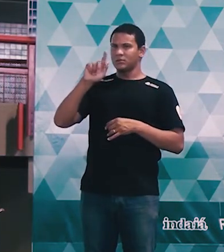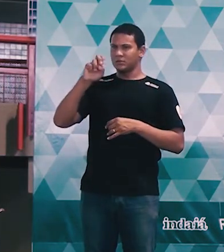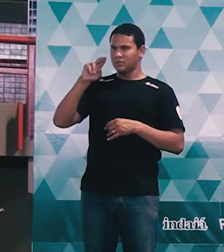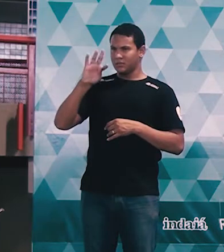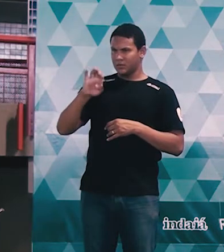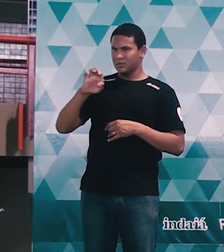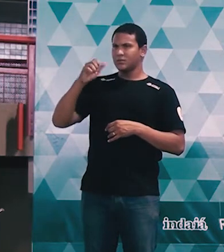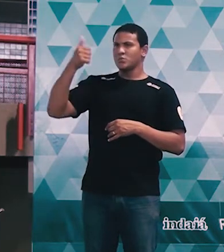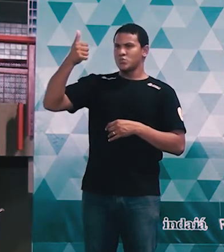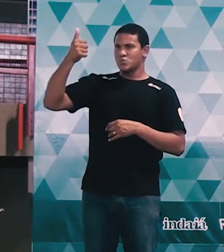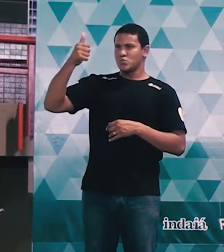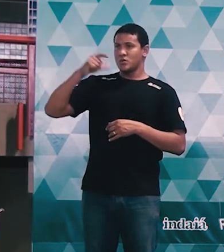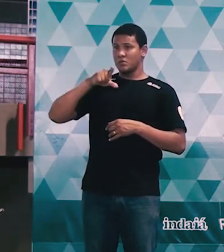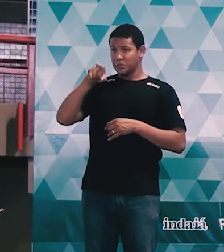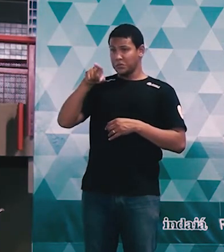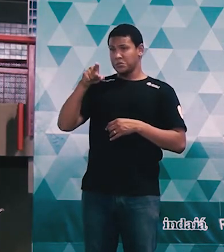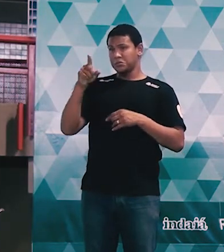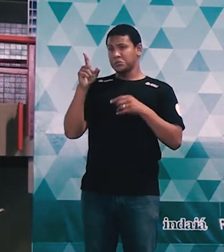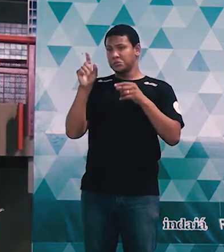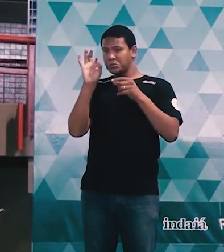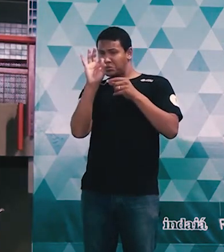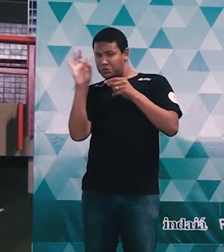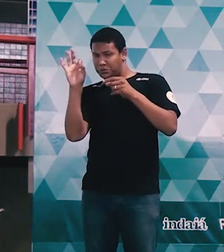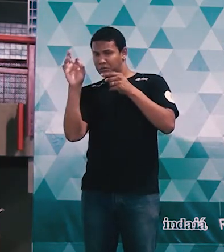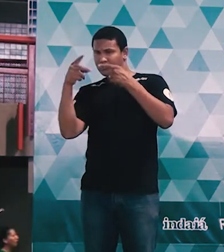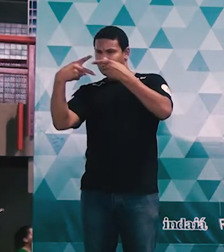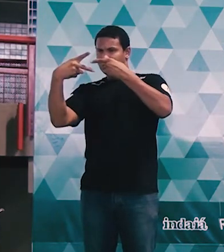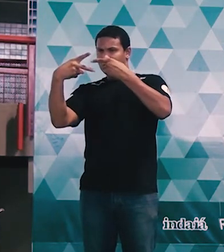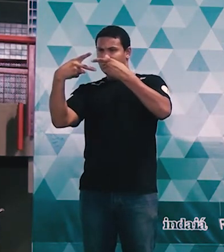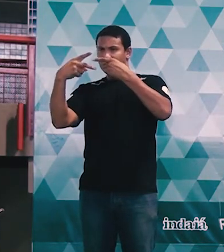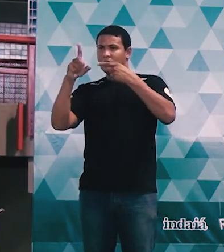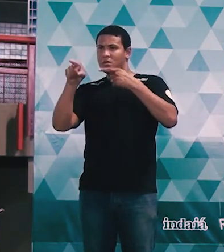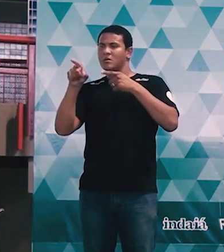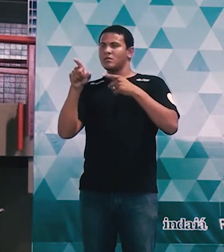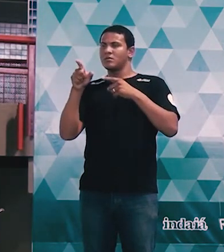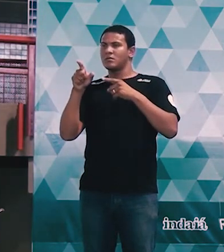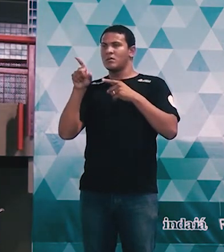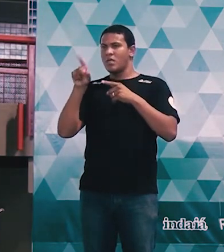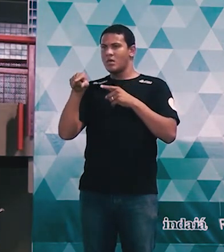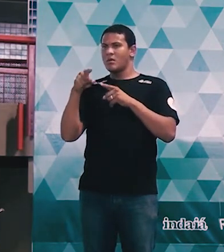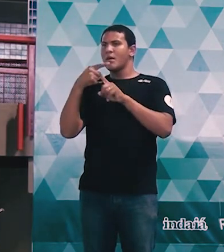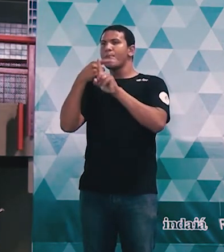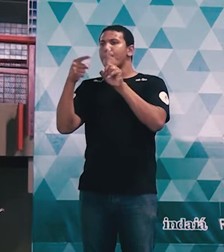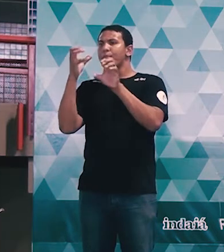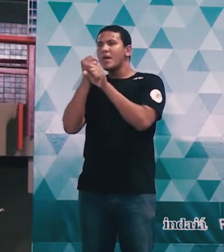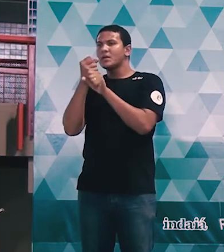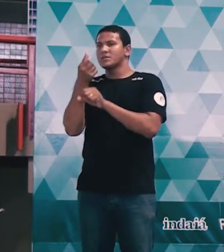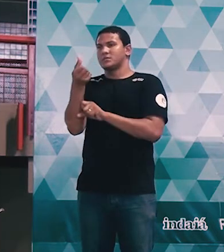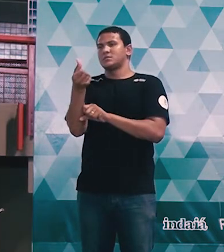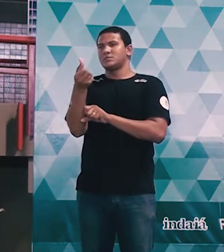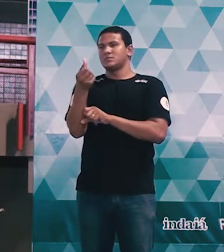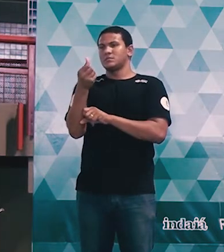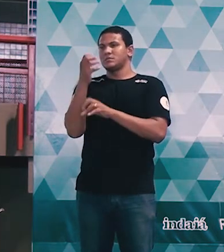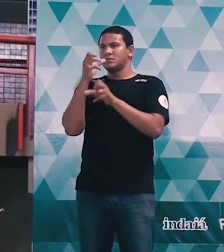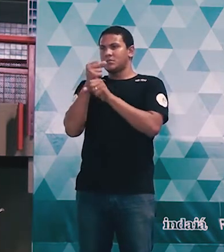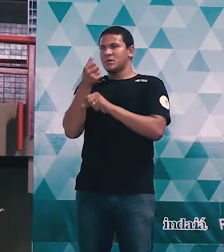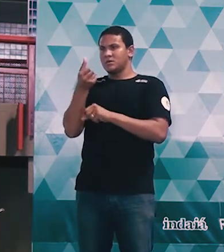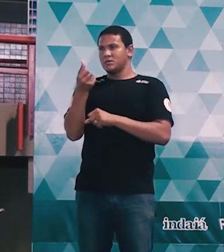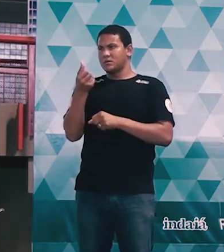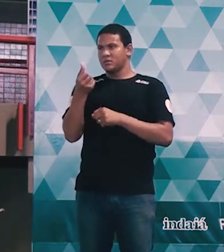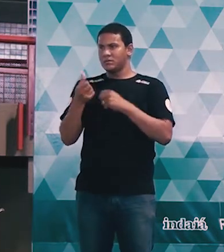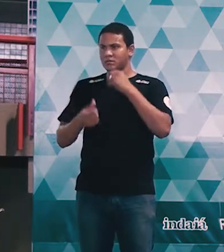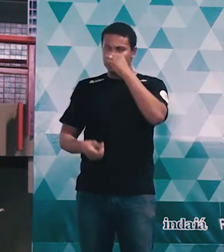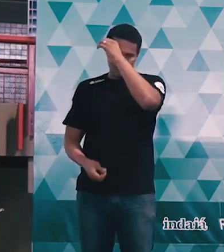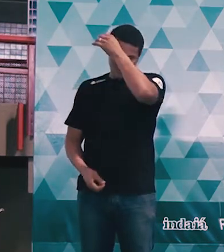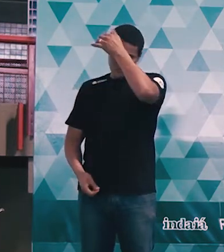e escreve assim, ó, a média é 6, tá? Para a gente não perder muito tempo com o cálculo. Lá na tabela,